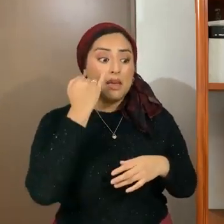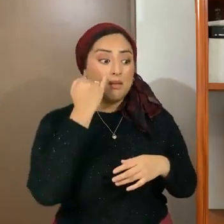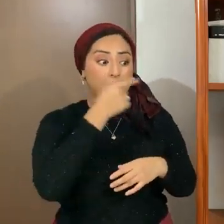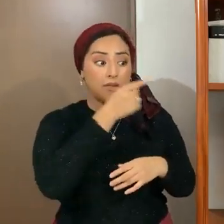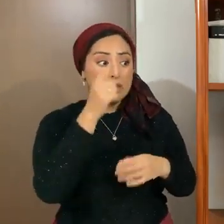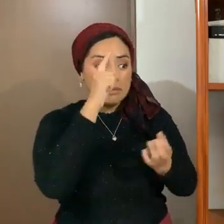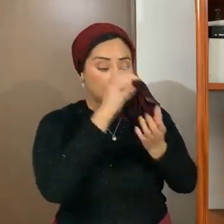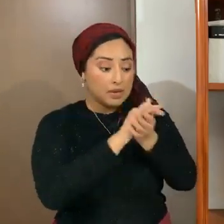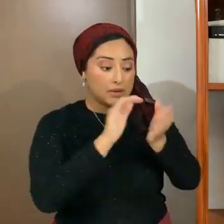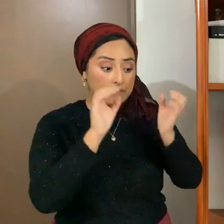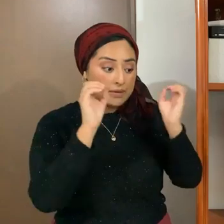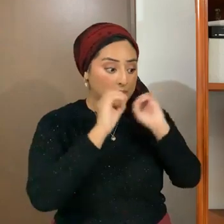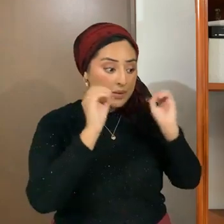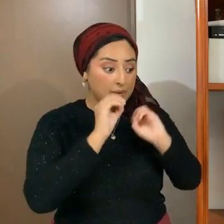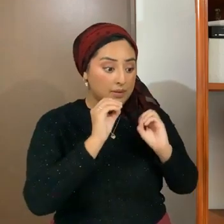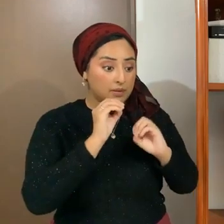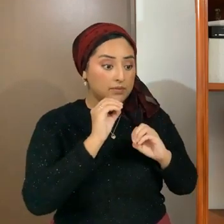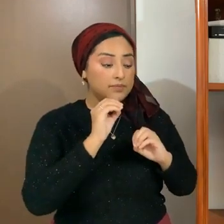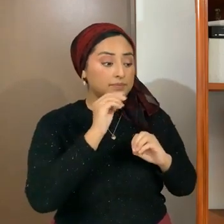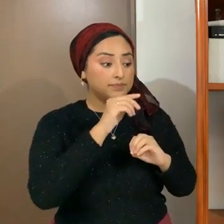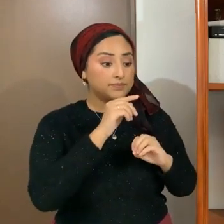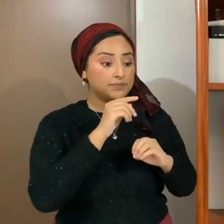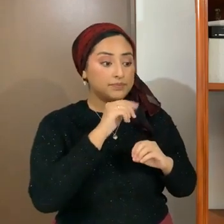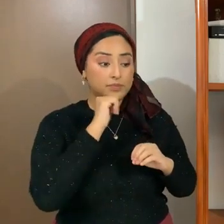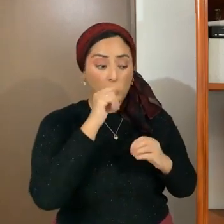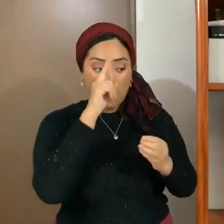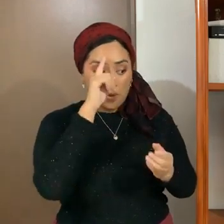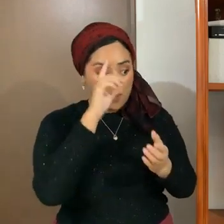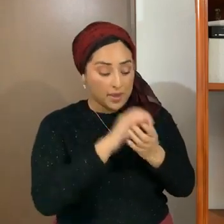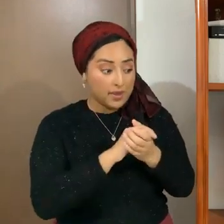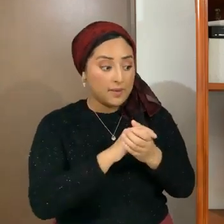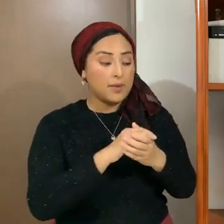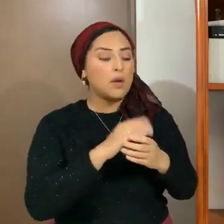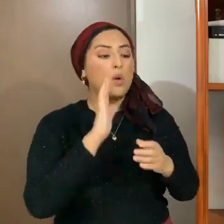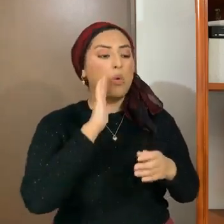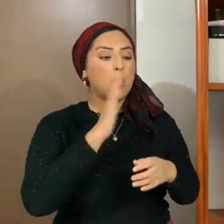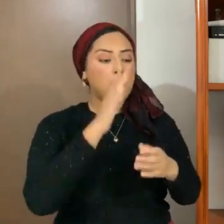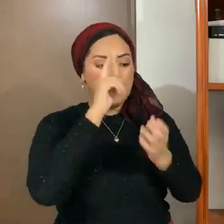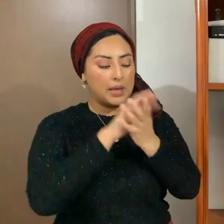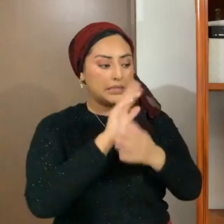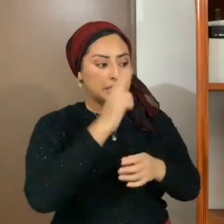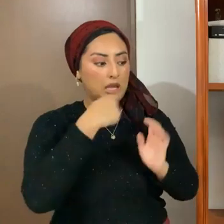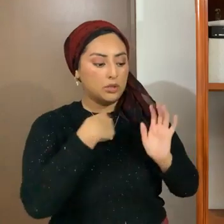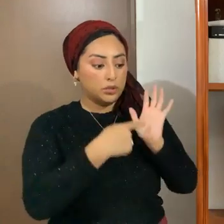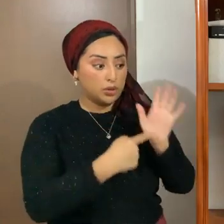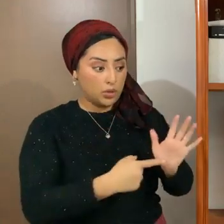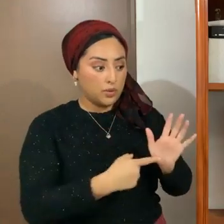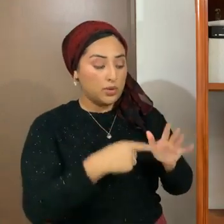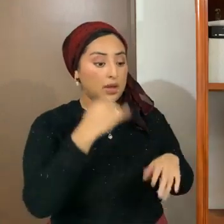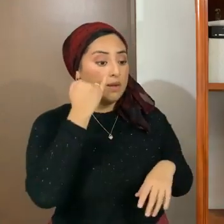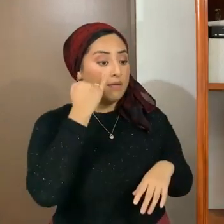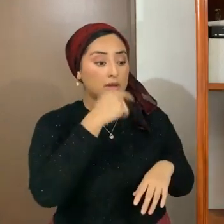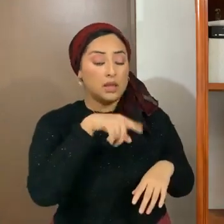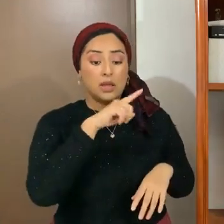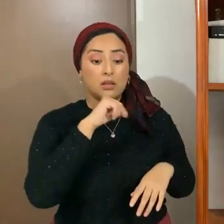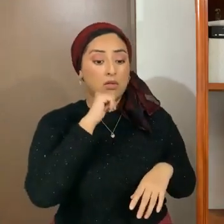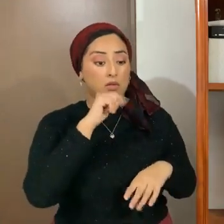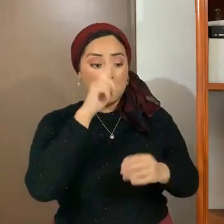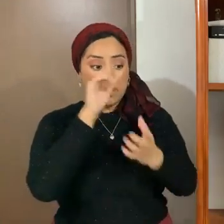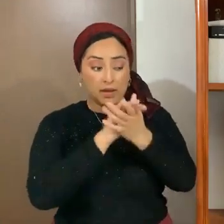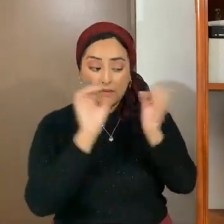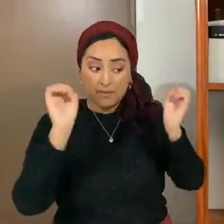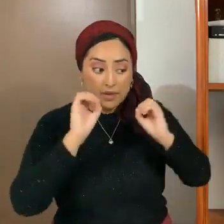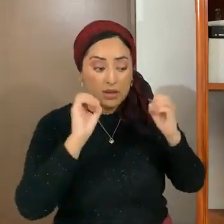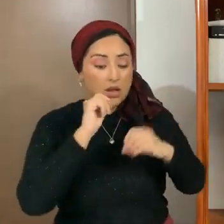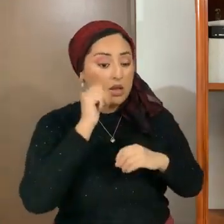te creyeren ni obedecieren a la voz de la primera señal, creerán a la voz de la postrera. Y si aún no creyeren a estas dos señales,